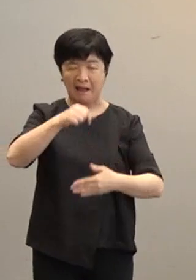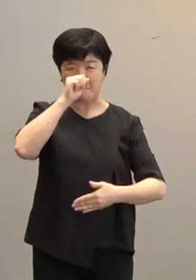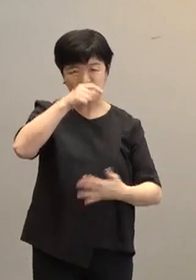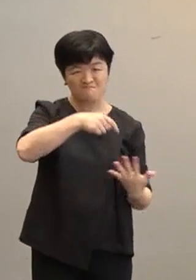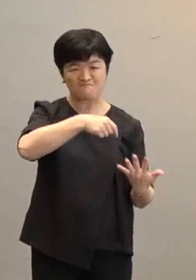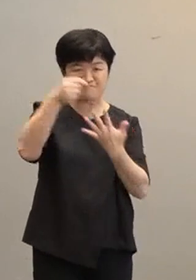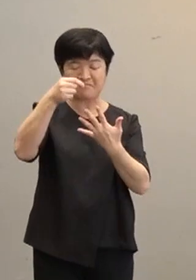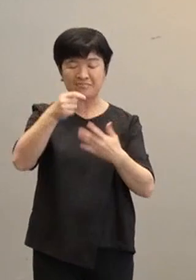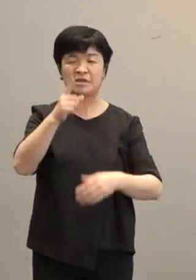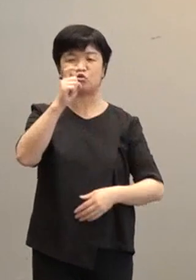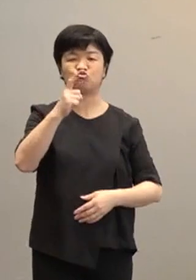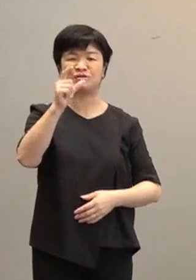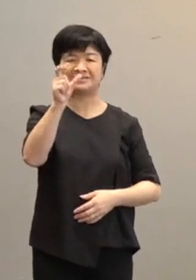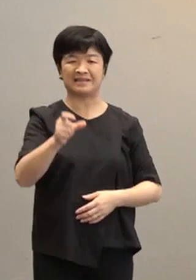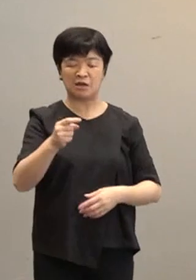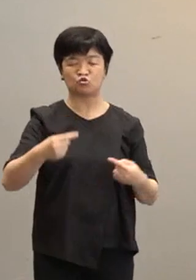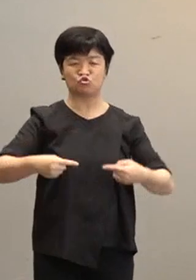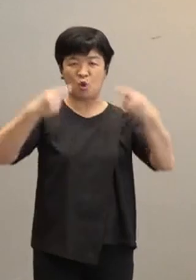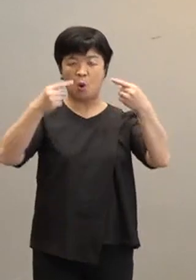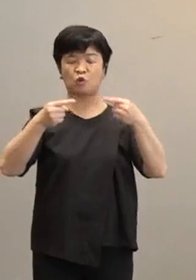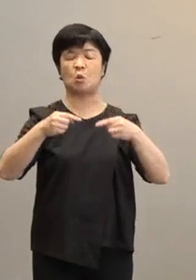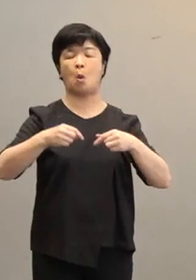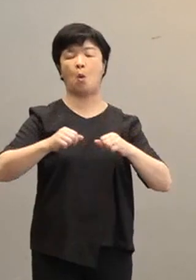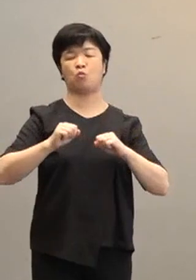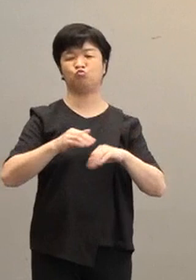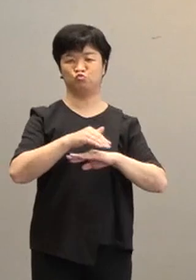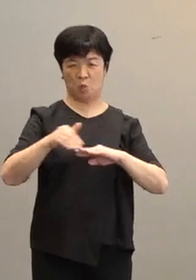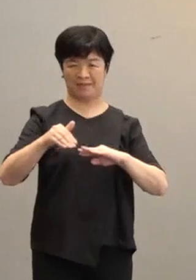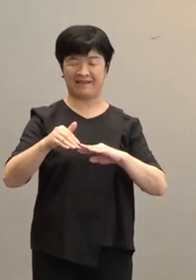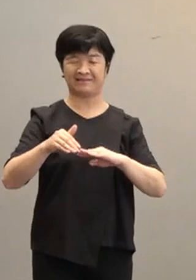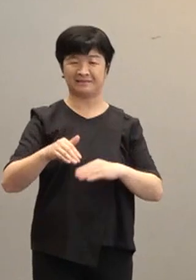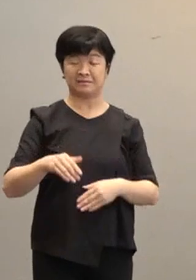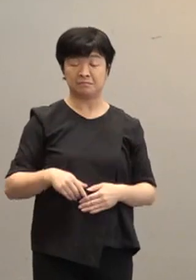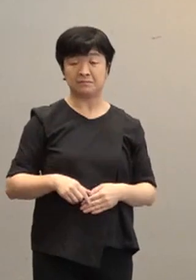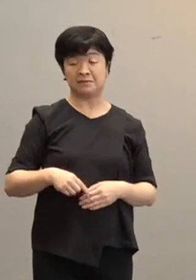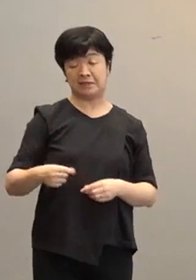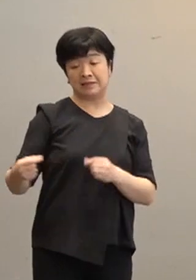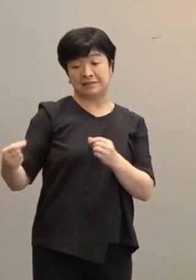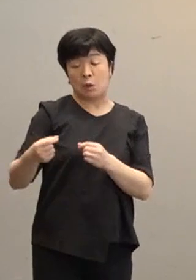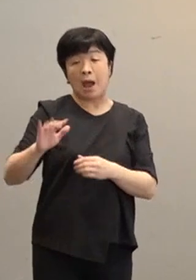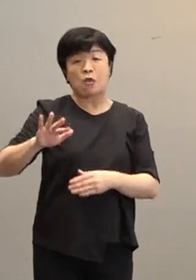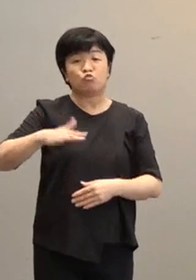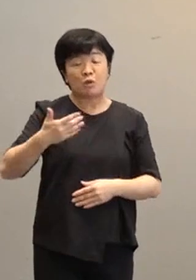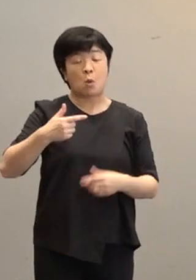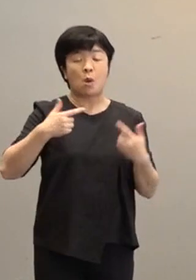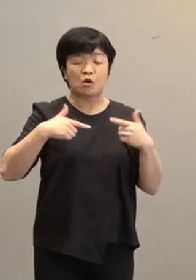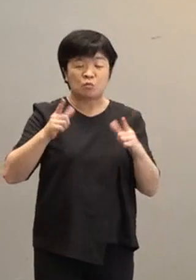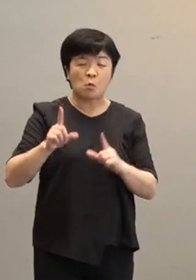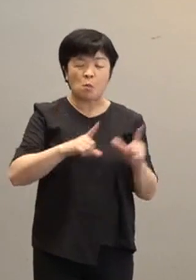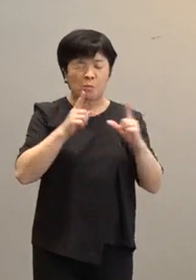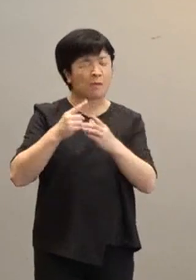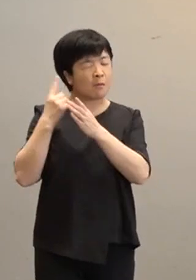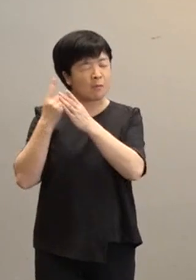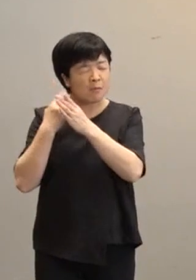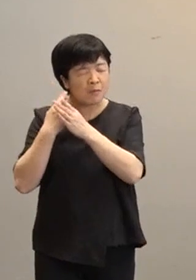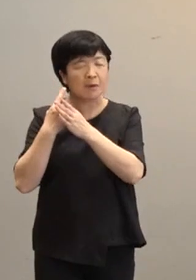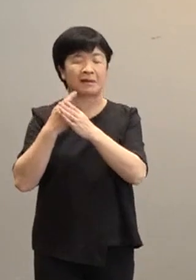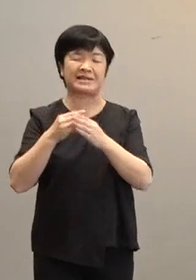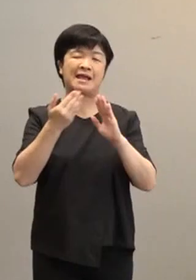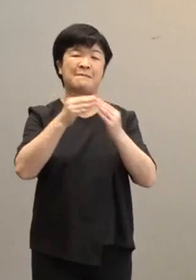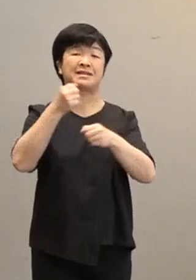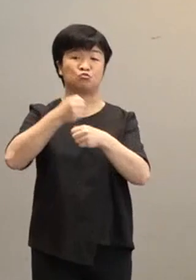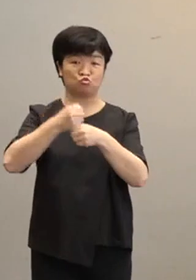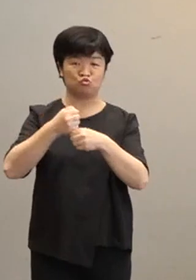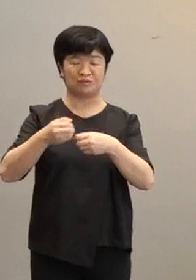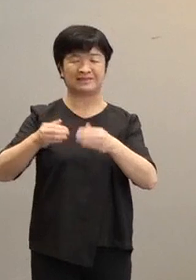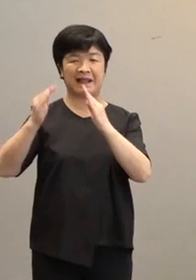彰式を行う予定です。皆様の身近にあるにもかかわらず、普段の生活では気がつきにくい街づくりや建設業